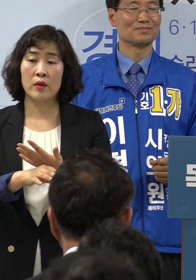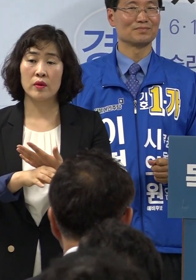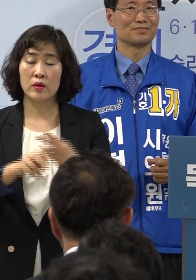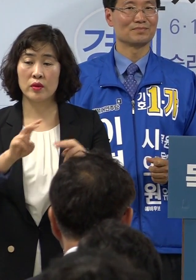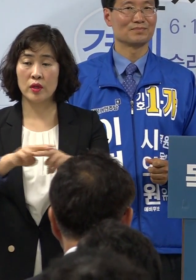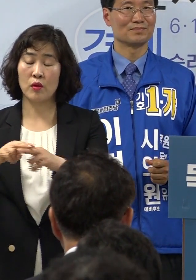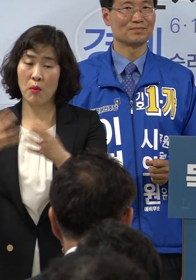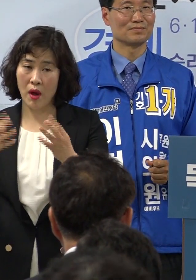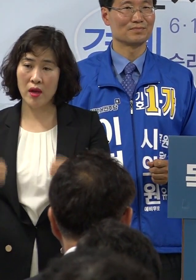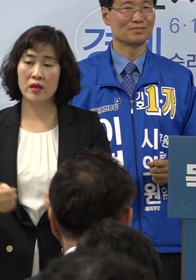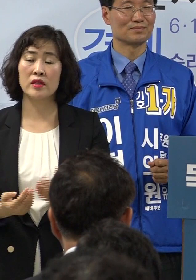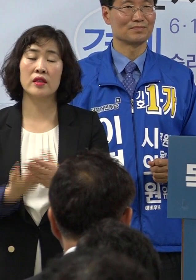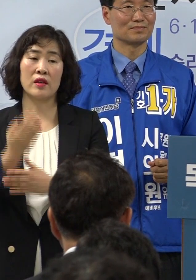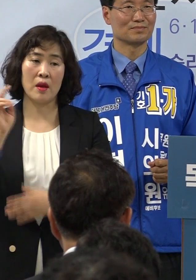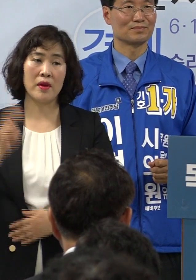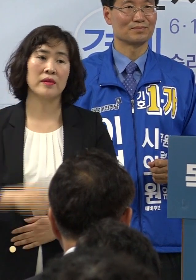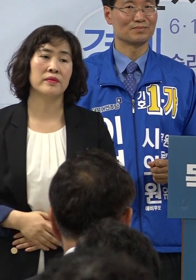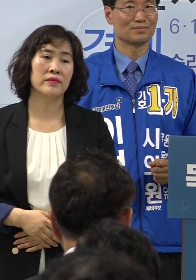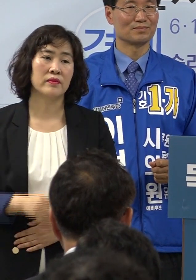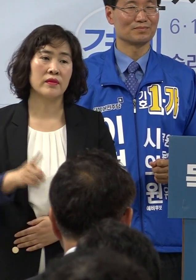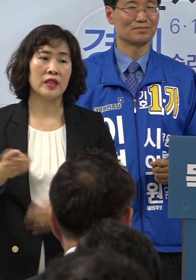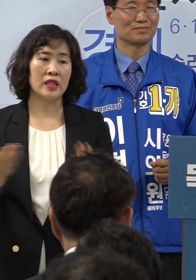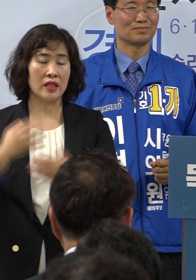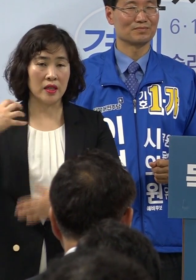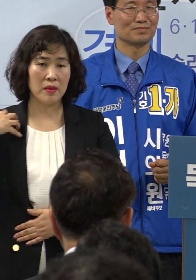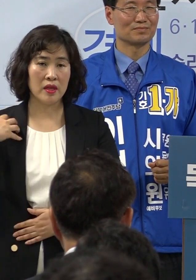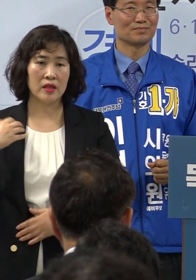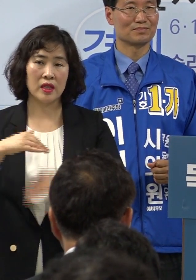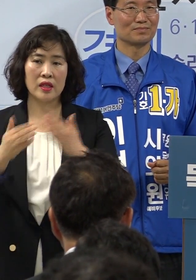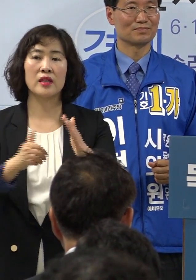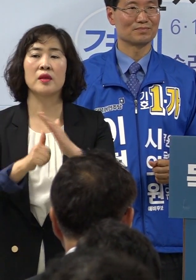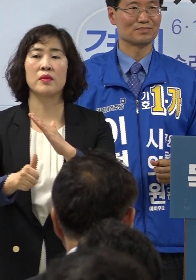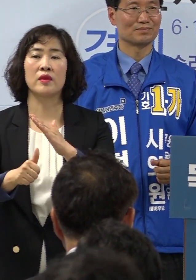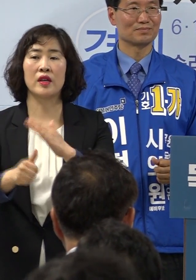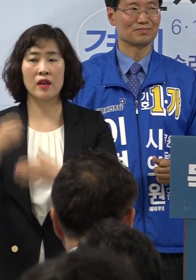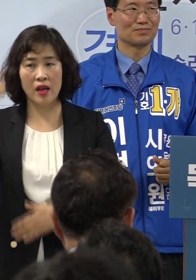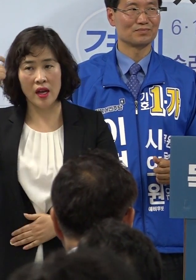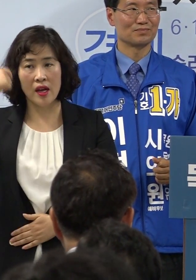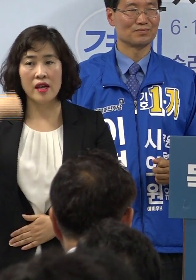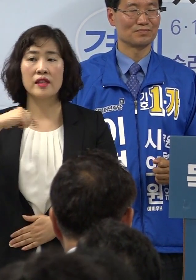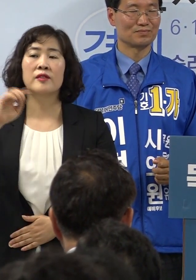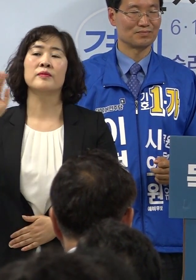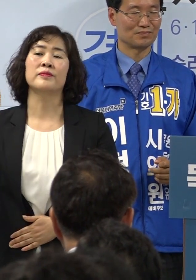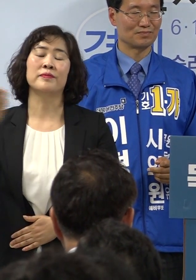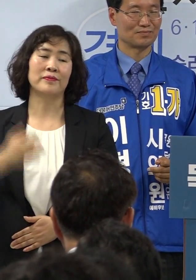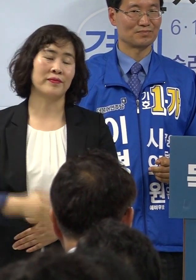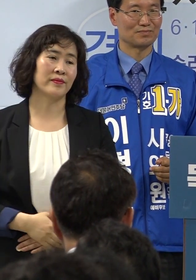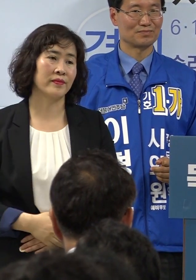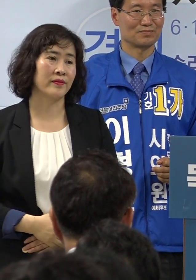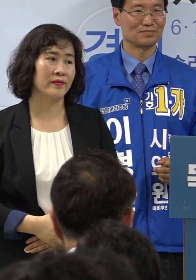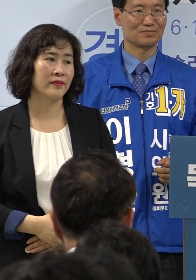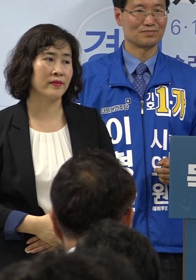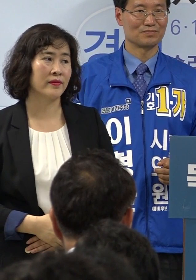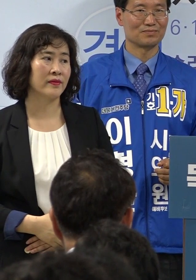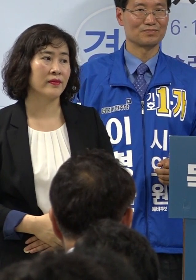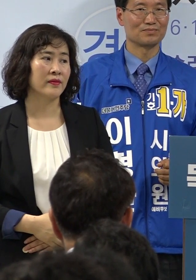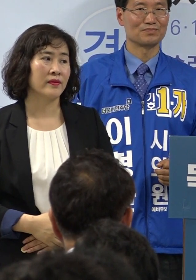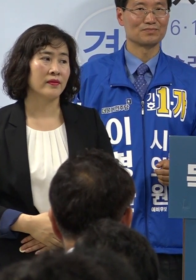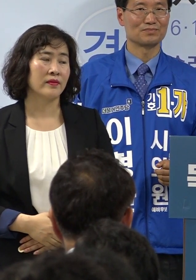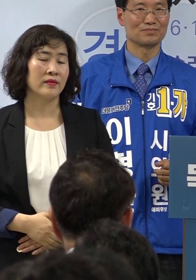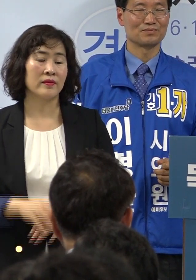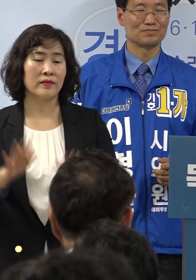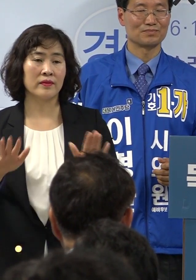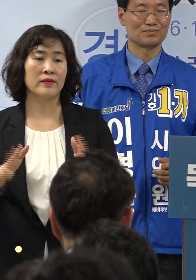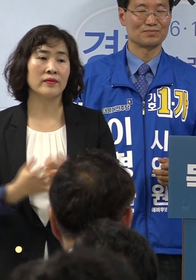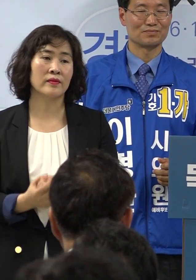않겠습니까? 그런 역할을 하는 것이 당대표구나 요새 많이 생각하고 있습니다. 그래서